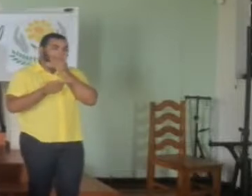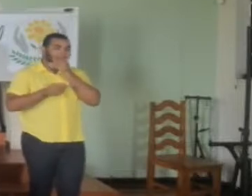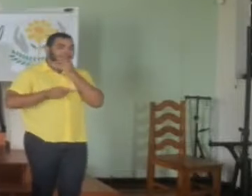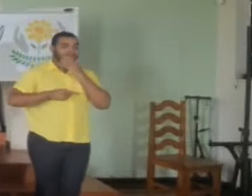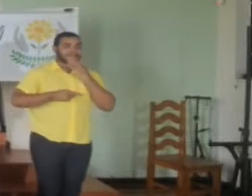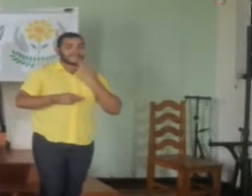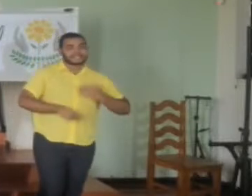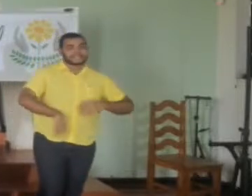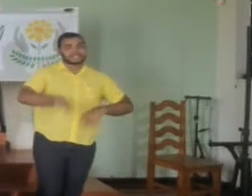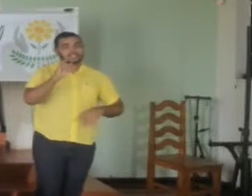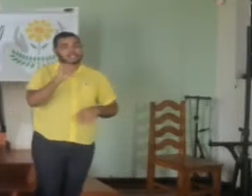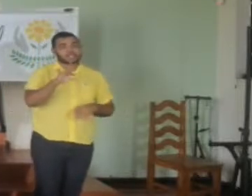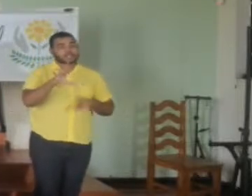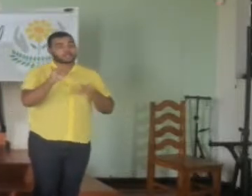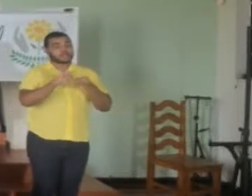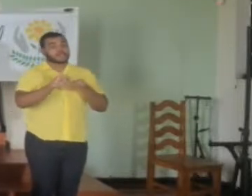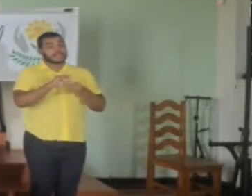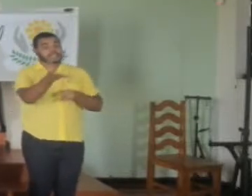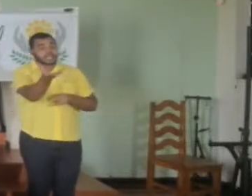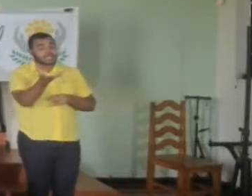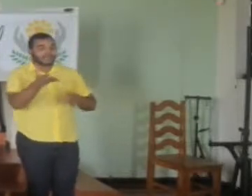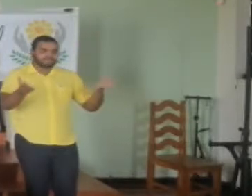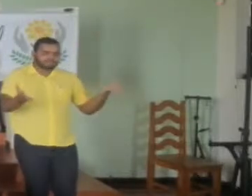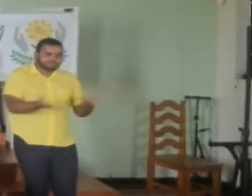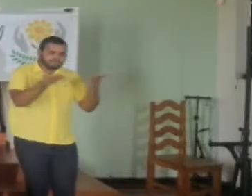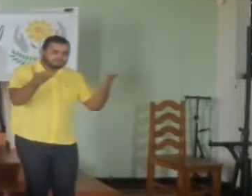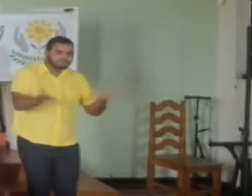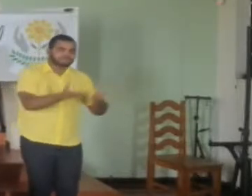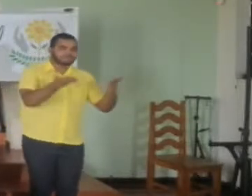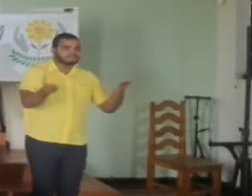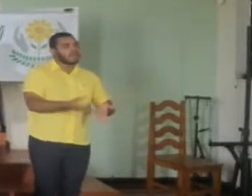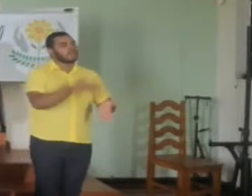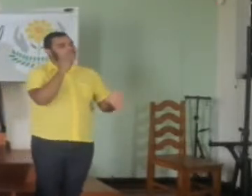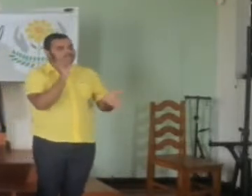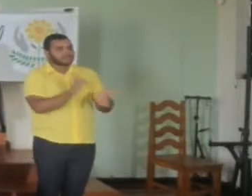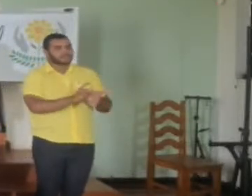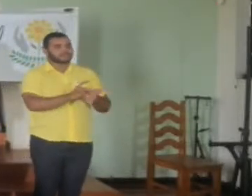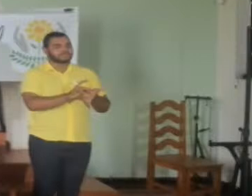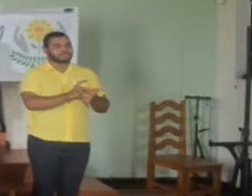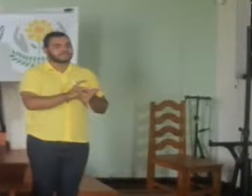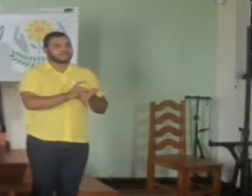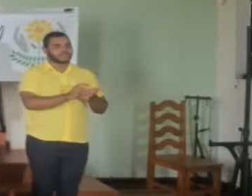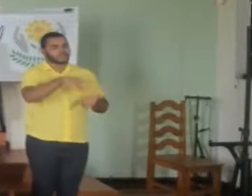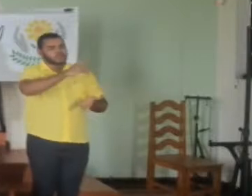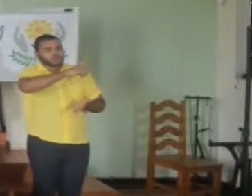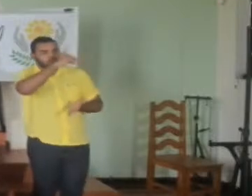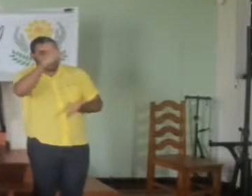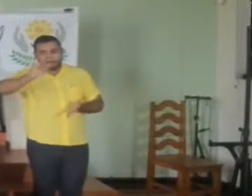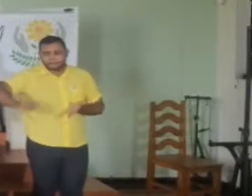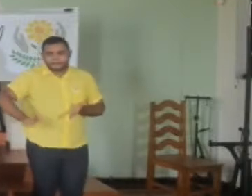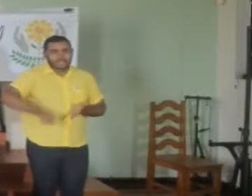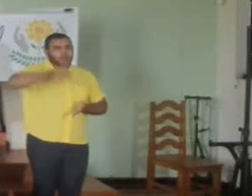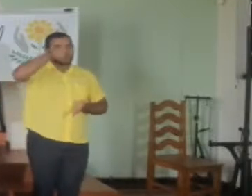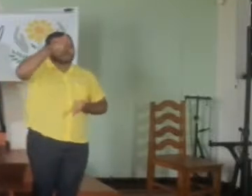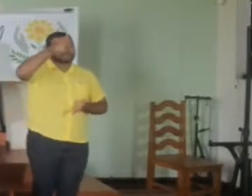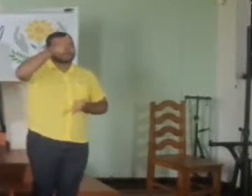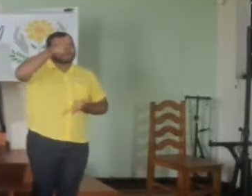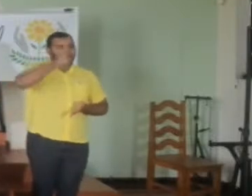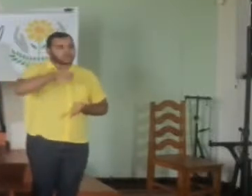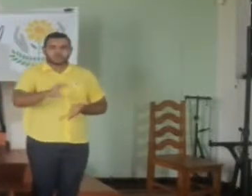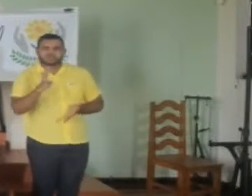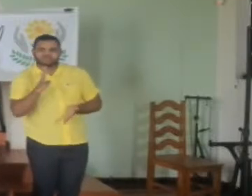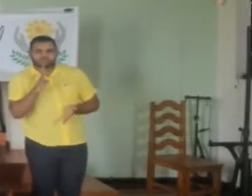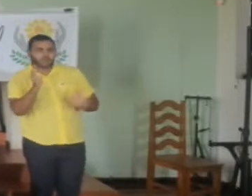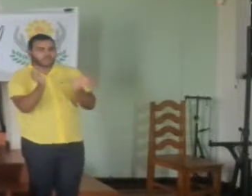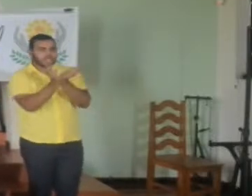nos faz querer, nos motiva mais a sermos melhores a cada dia. E a gente é reconhecido por